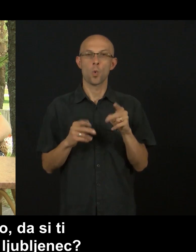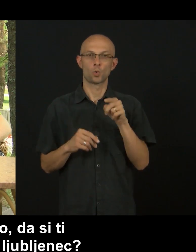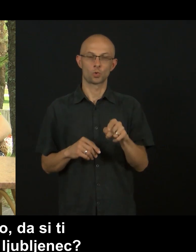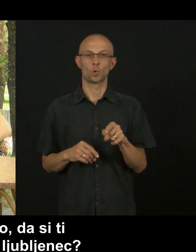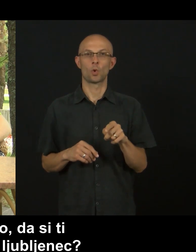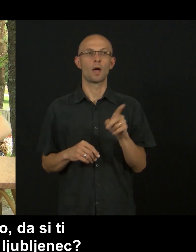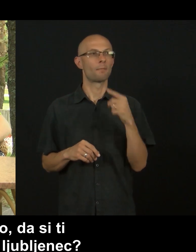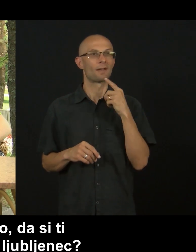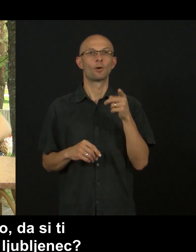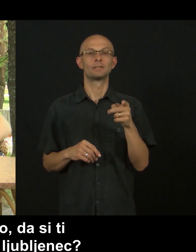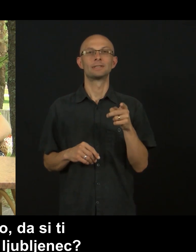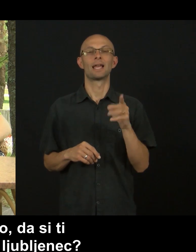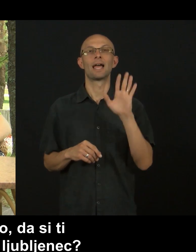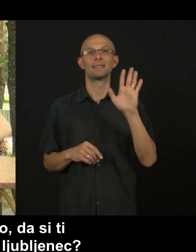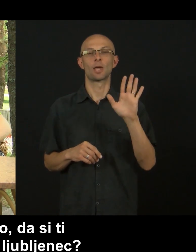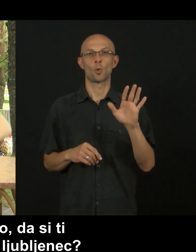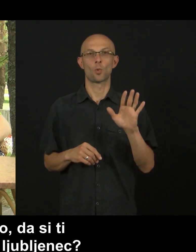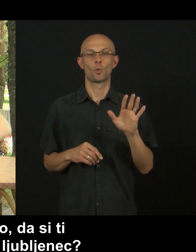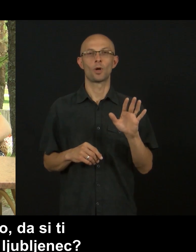Kako to pravi, da ti je njegov